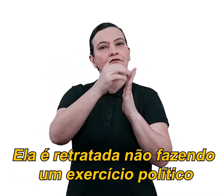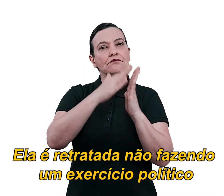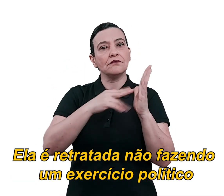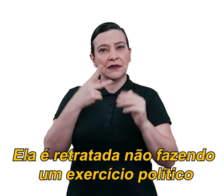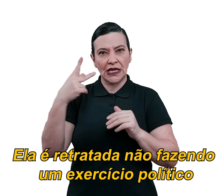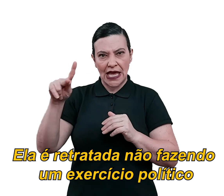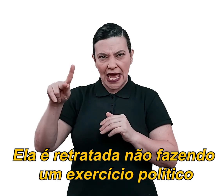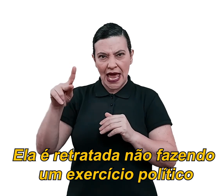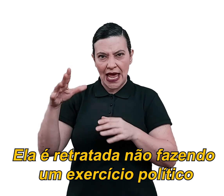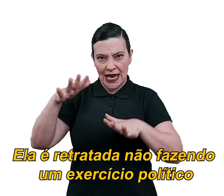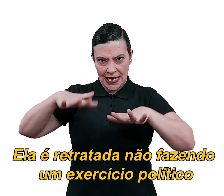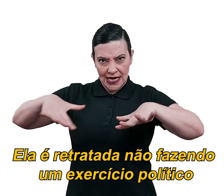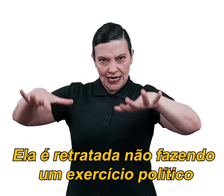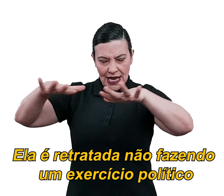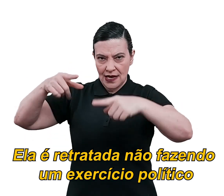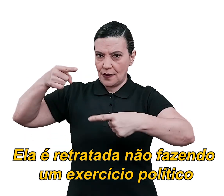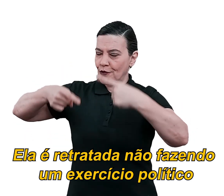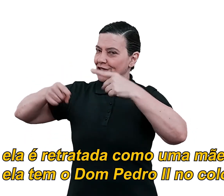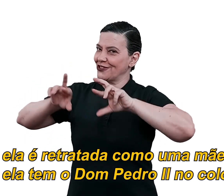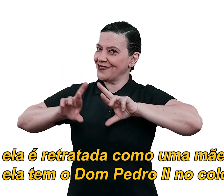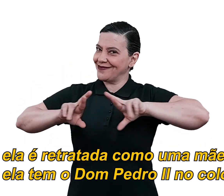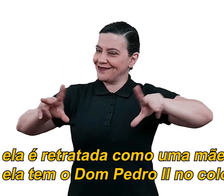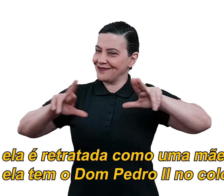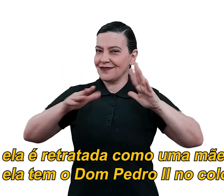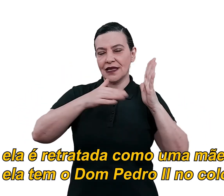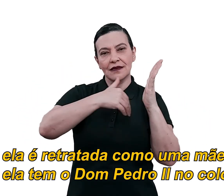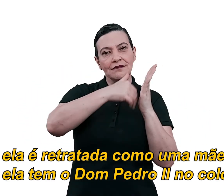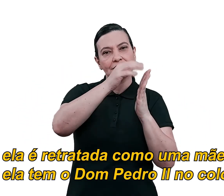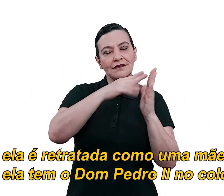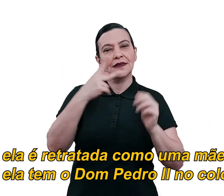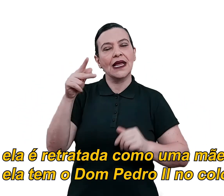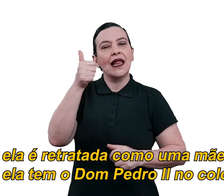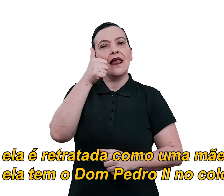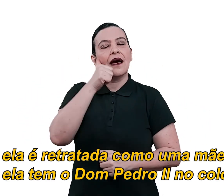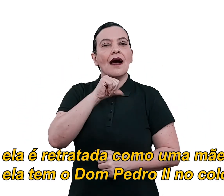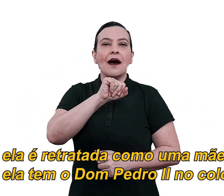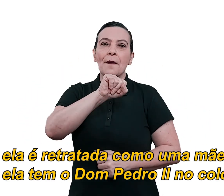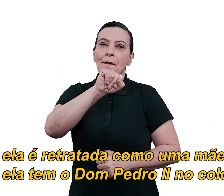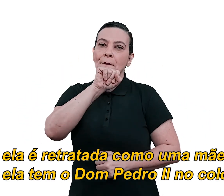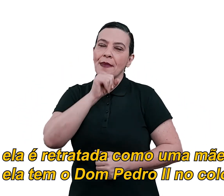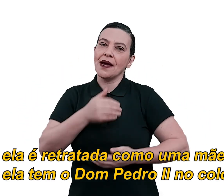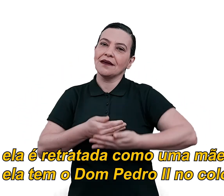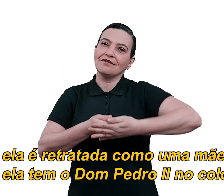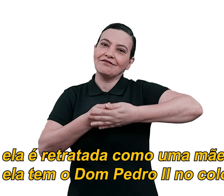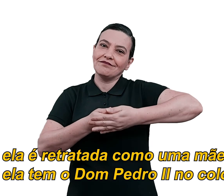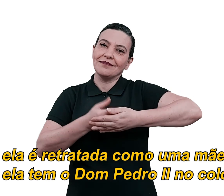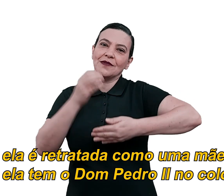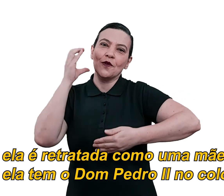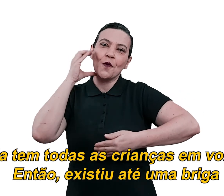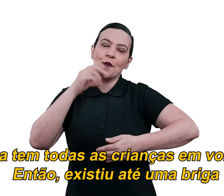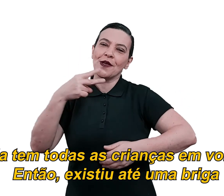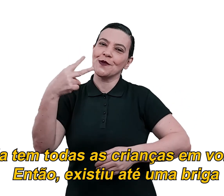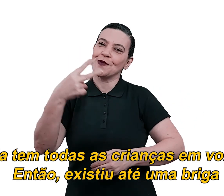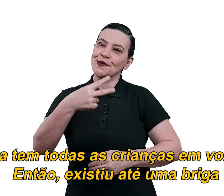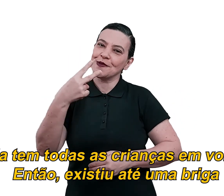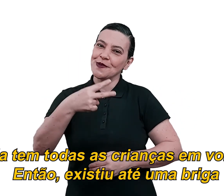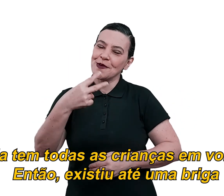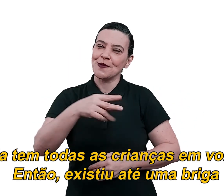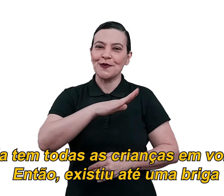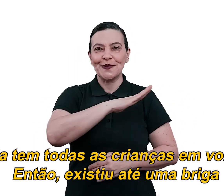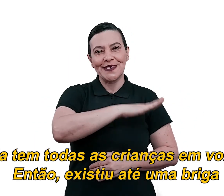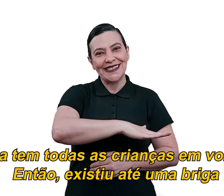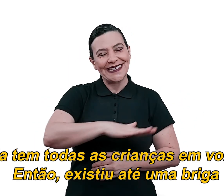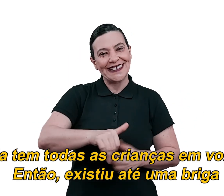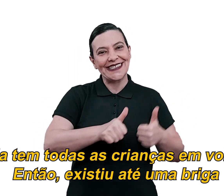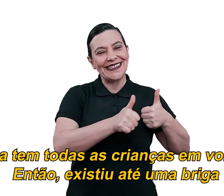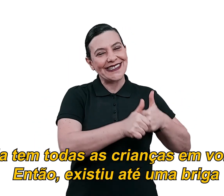retratada não como fazendo um exercício político, ela é retratada como uma mãe. Né? Ela tem o Dom Pedro II no colo, ela tem todas